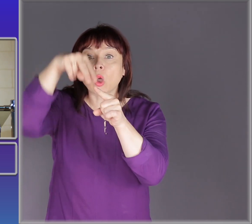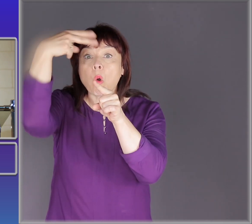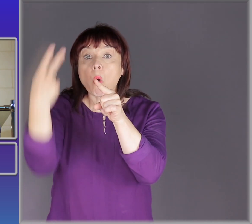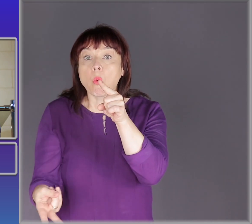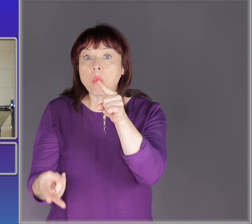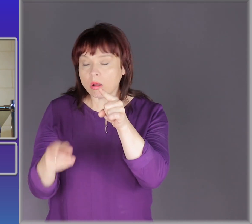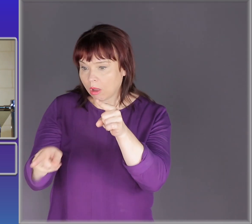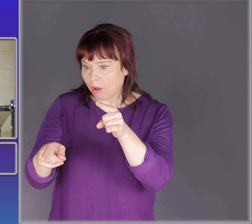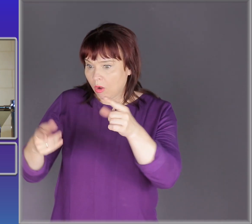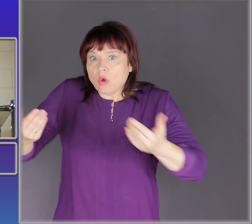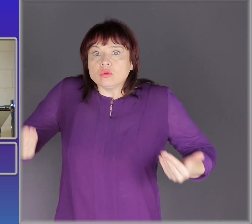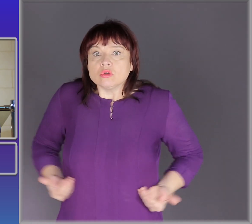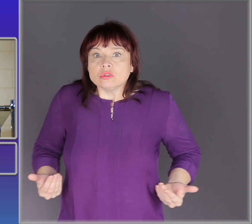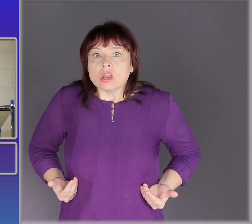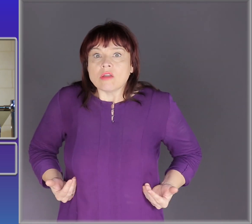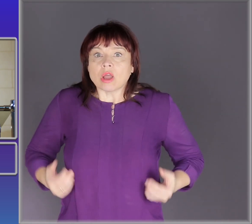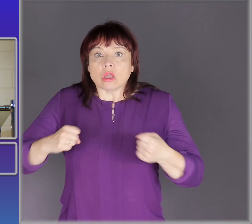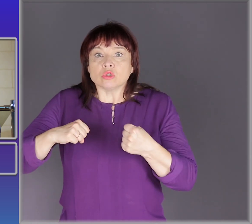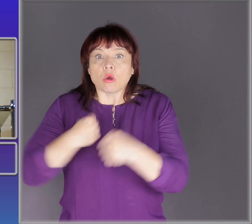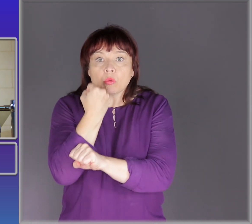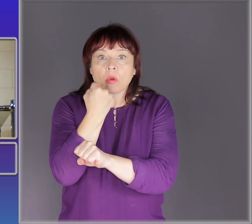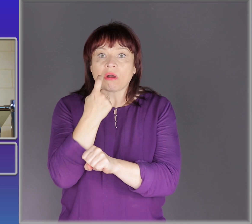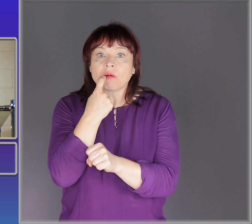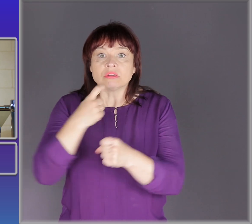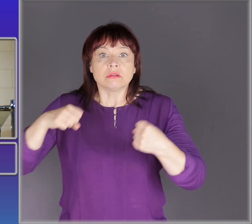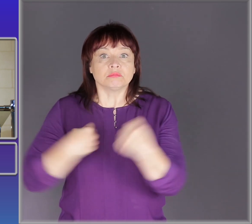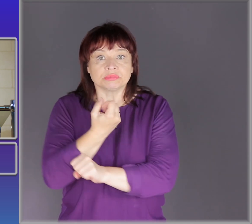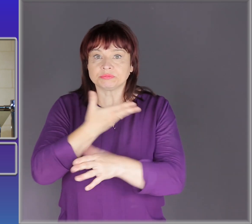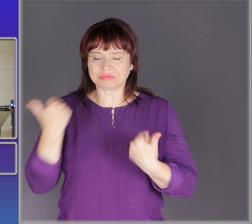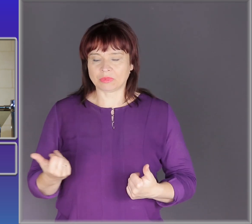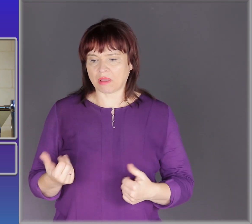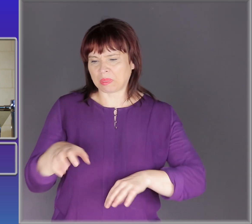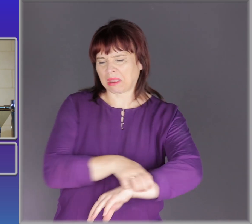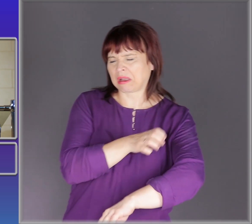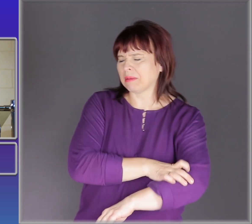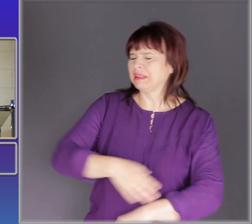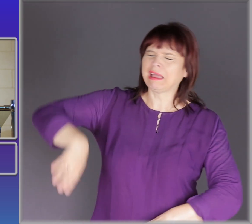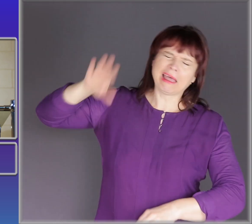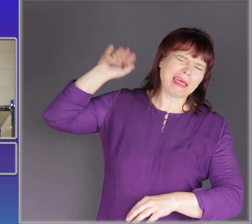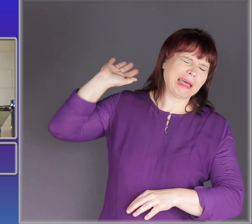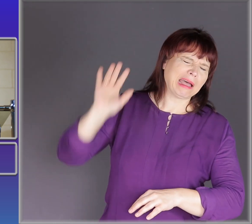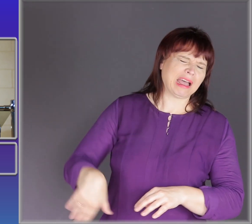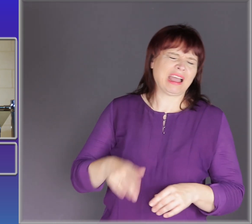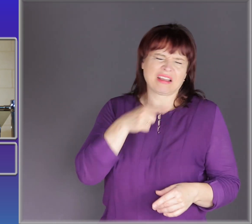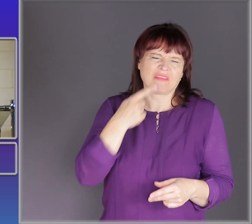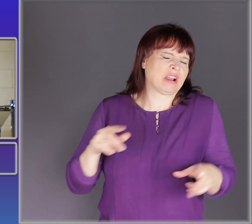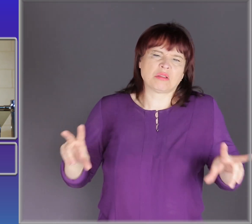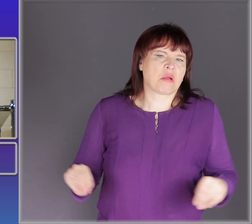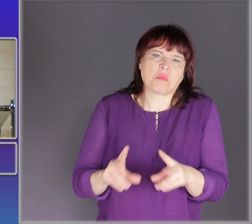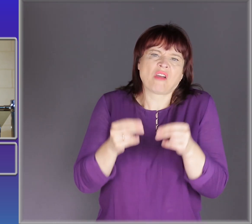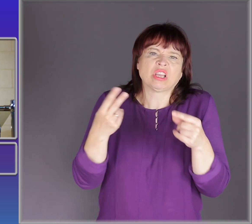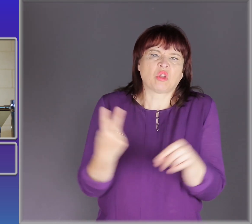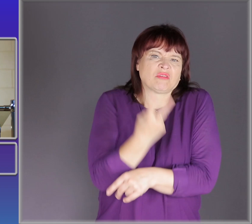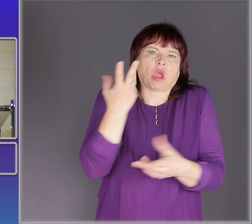чудо он жив был и даже кость не сломал и этот политрук без какого-либо напряжения мышц